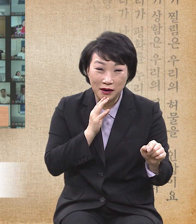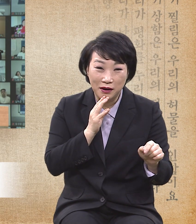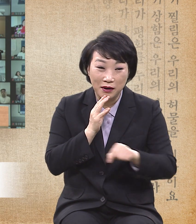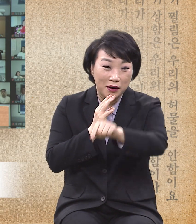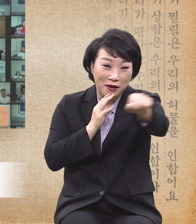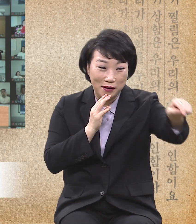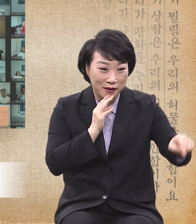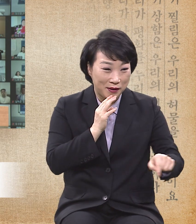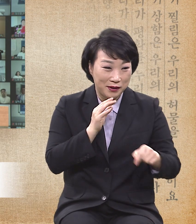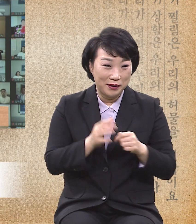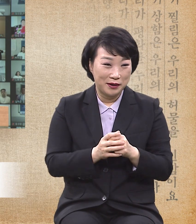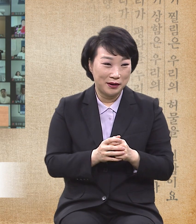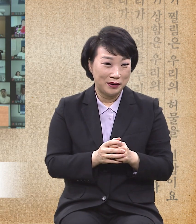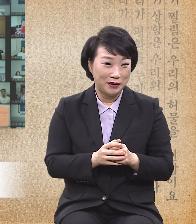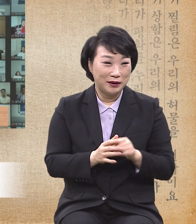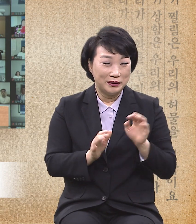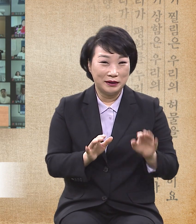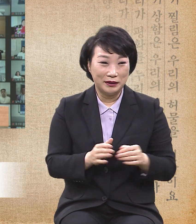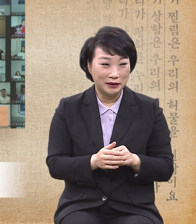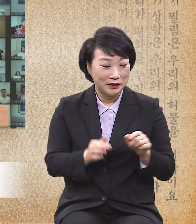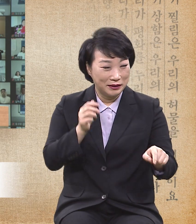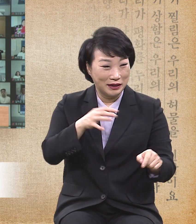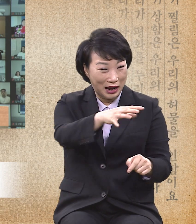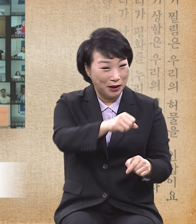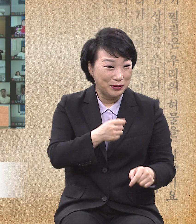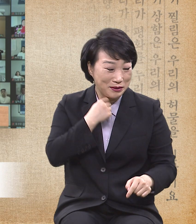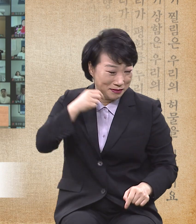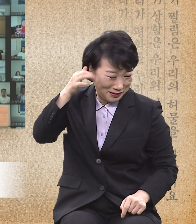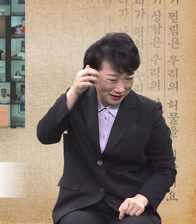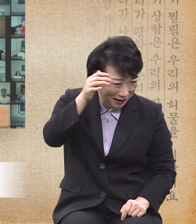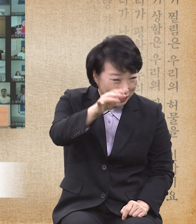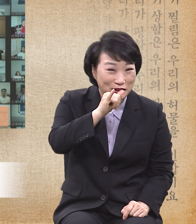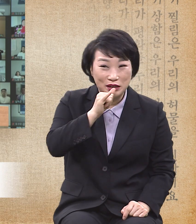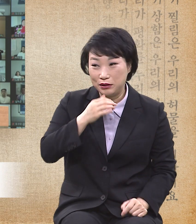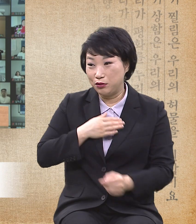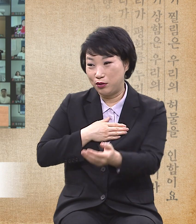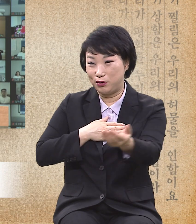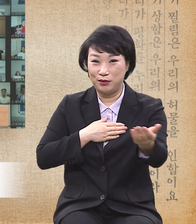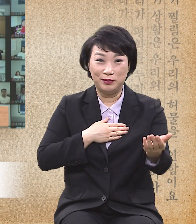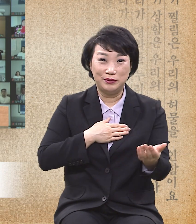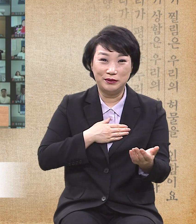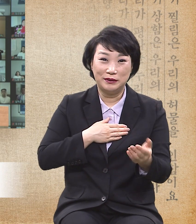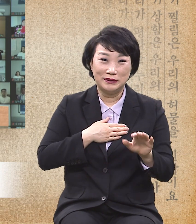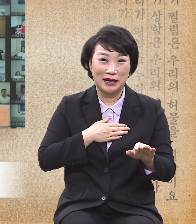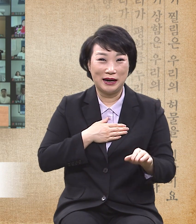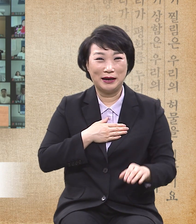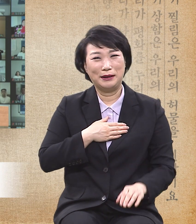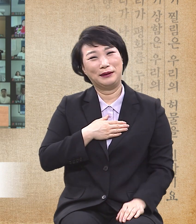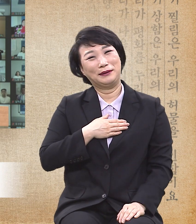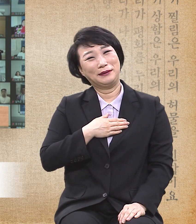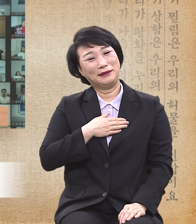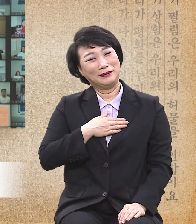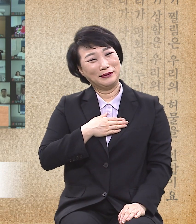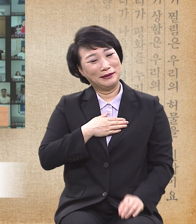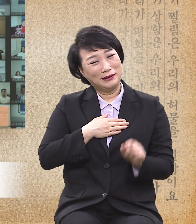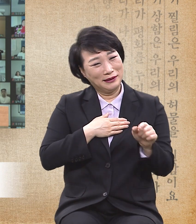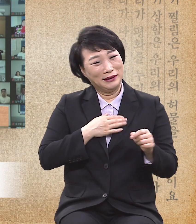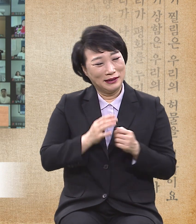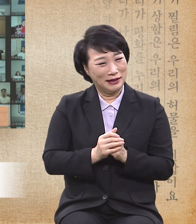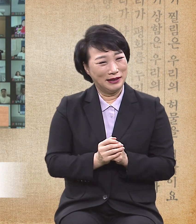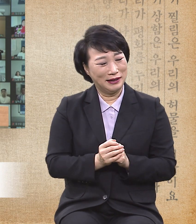얼마나 호의를 베풀며 그것들을 얻어보려고 몸부림치며 우리가 간사스럽게